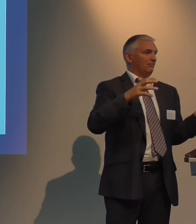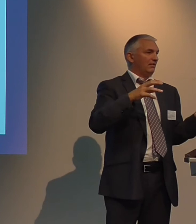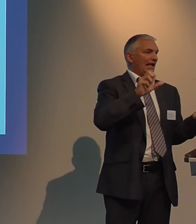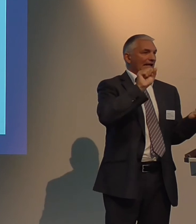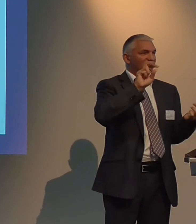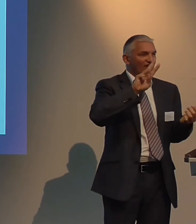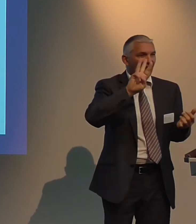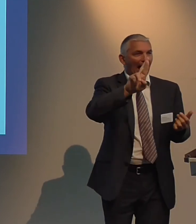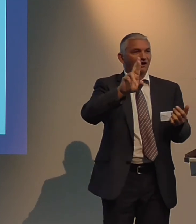der SWR,